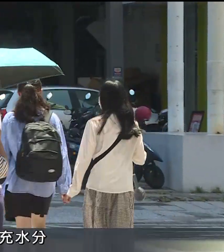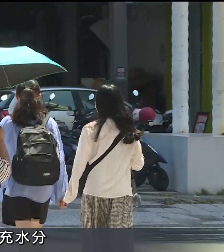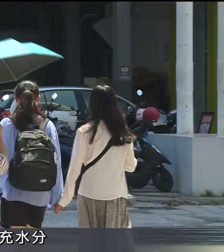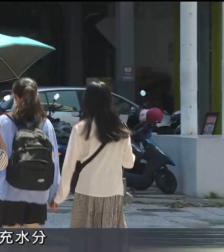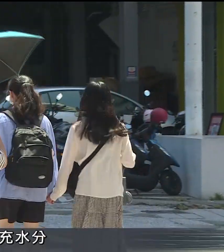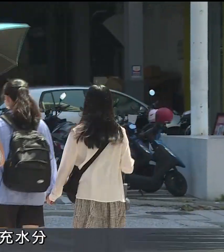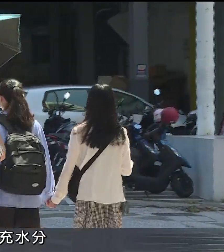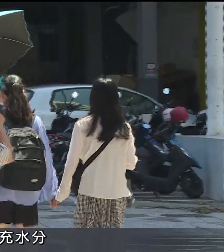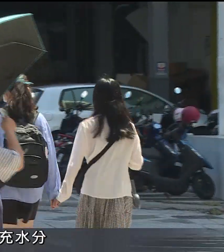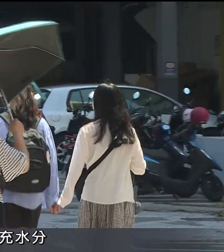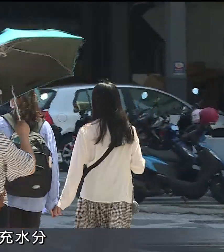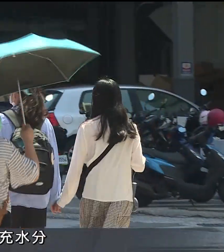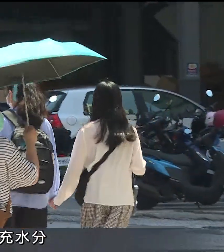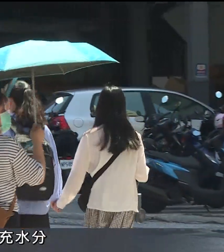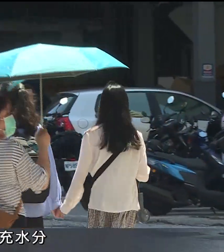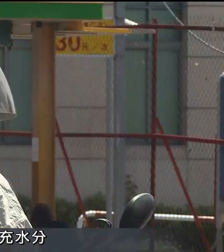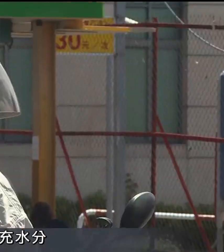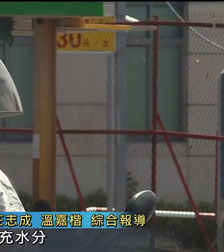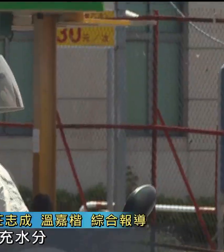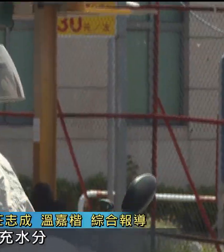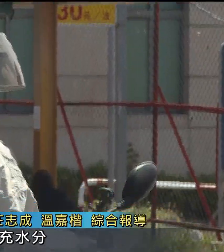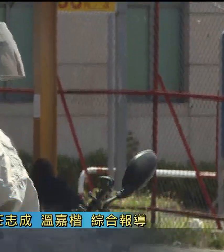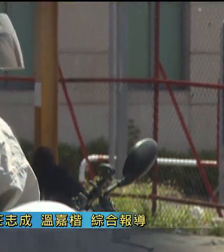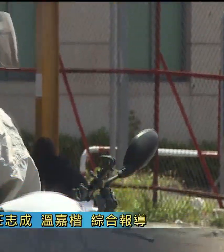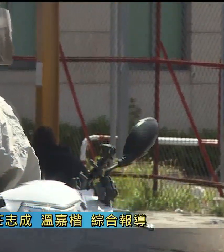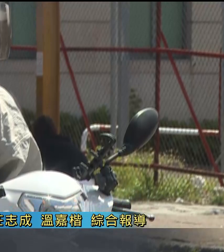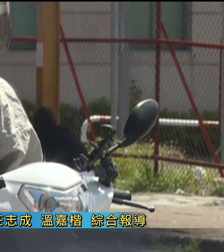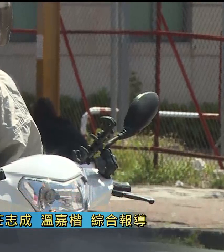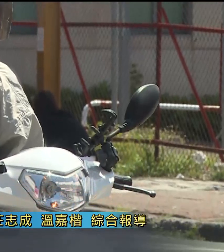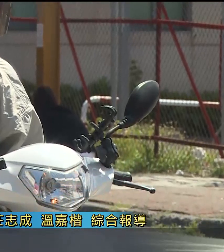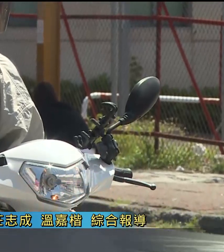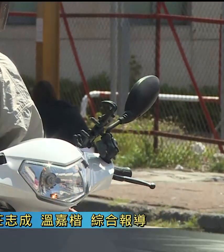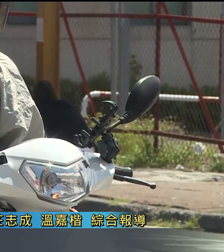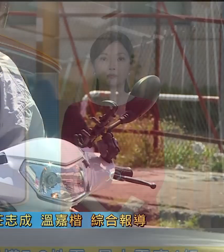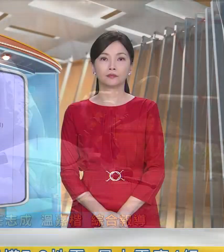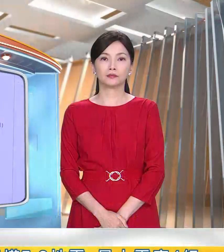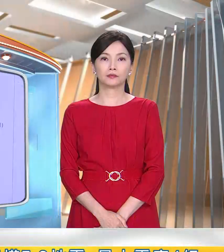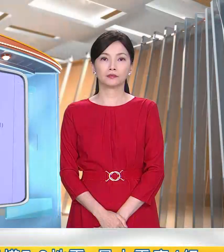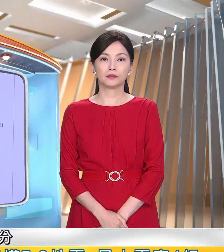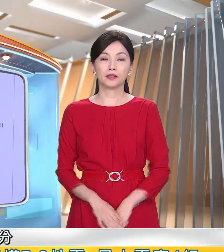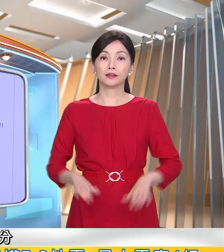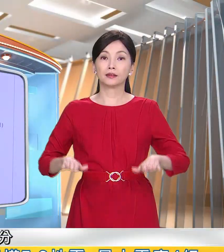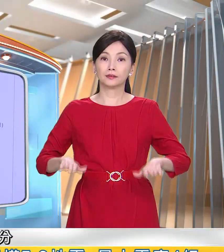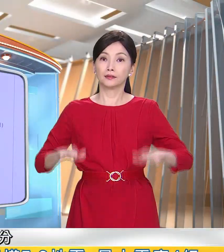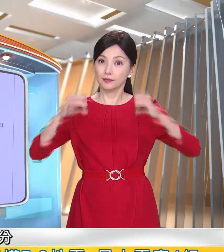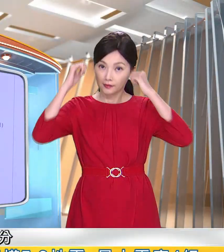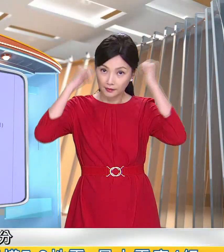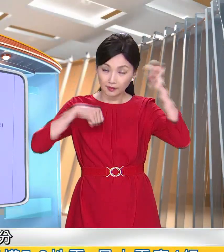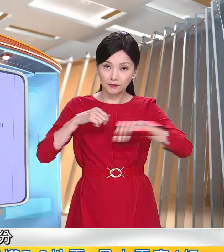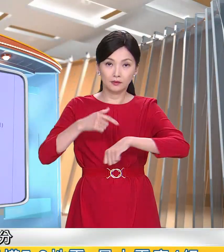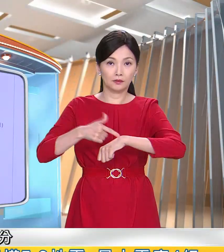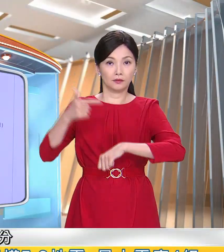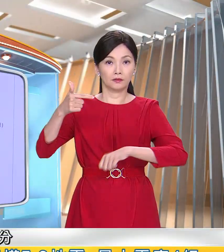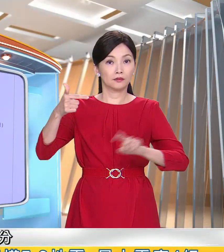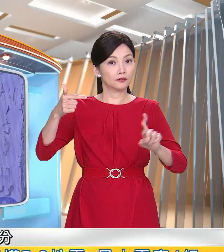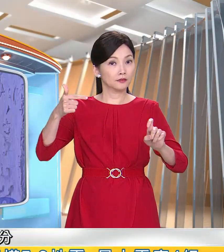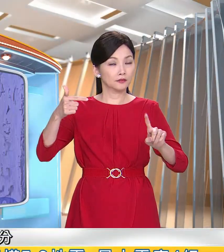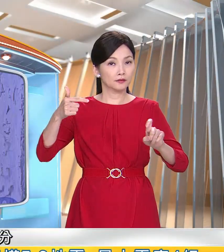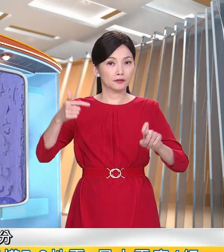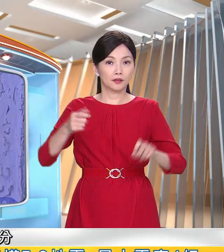晒及多补充水分，避免热伤害。记者综合报道。 今天清晨